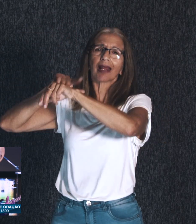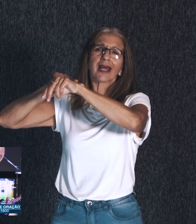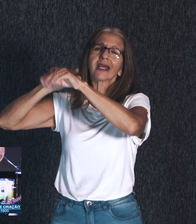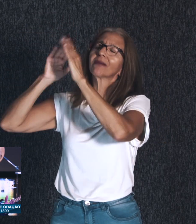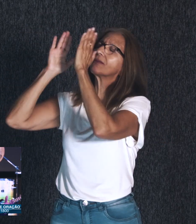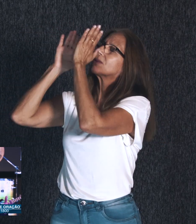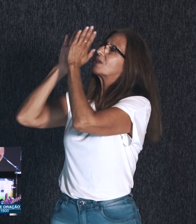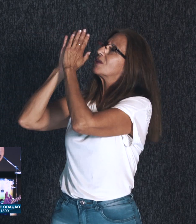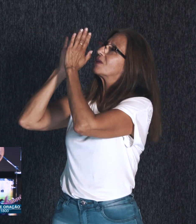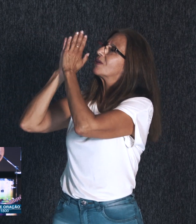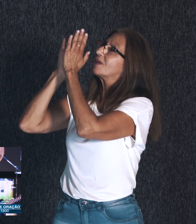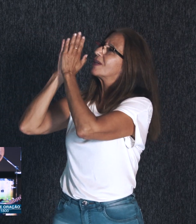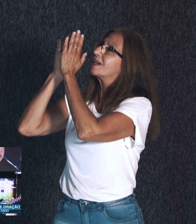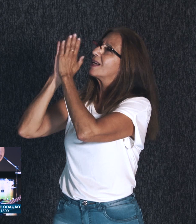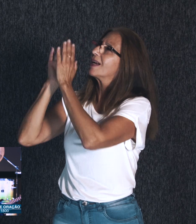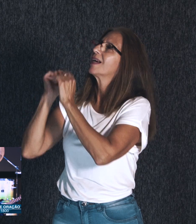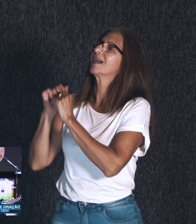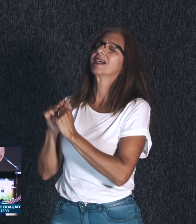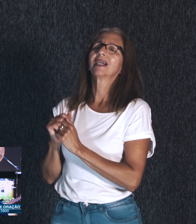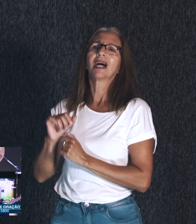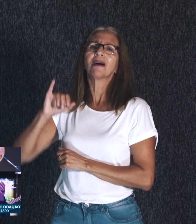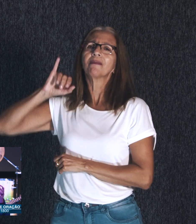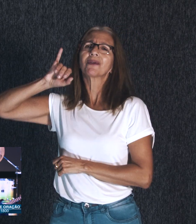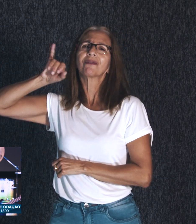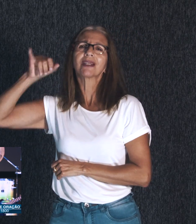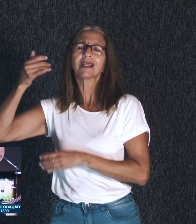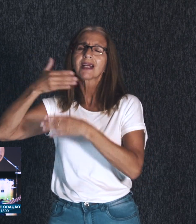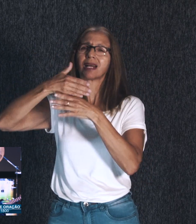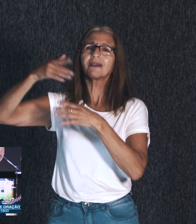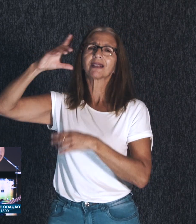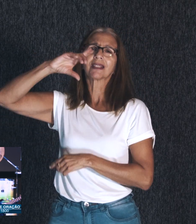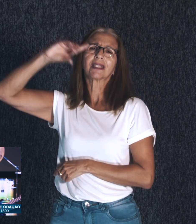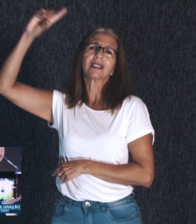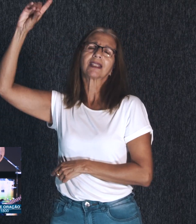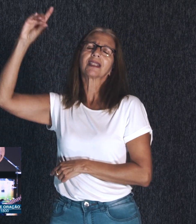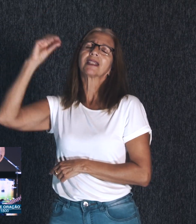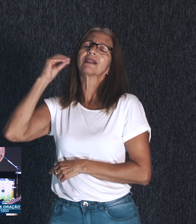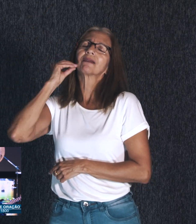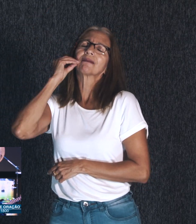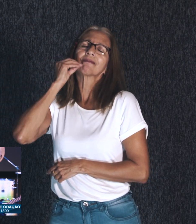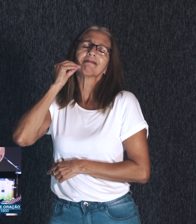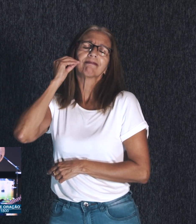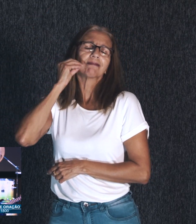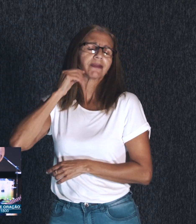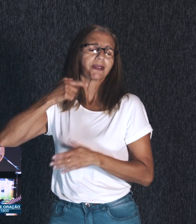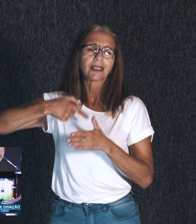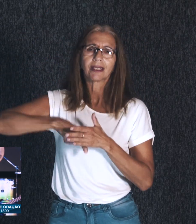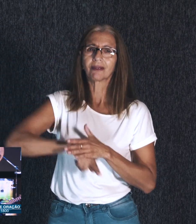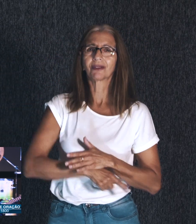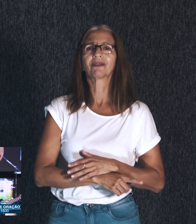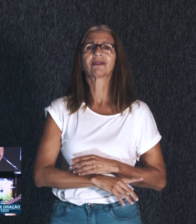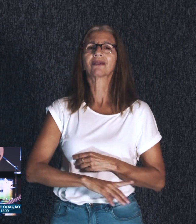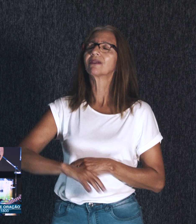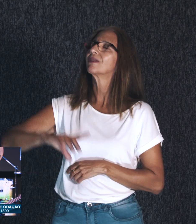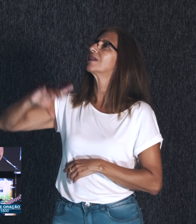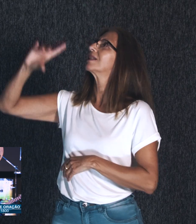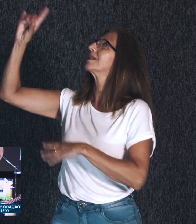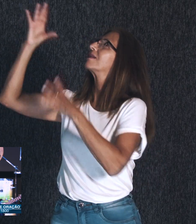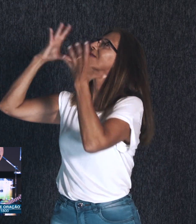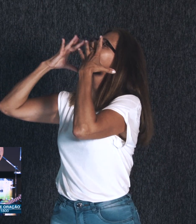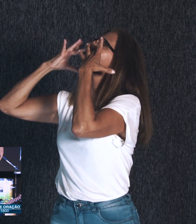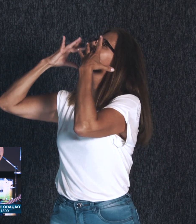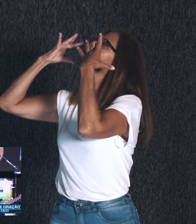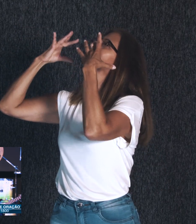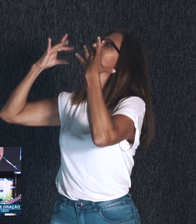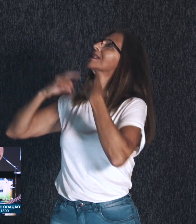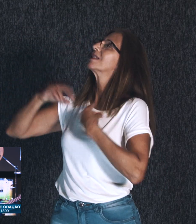nós, igreja, nos quebrantarmos na presença de Deus e clamarmos por misericórdia. E Ele vai atender a nossa oração. Eu quero